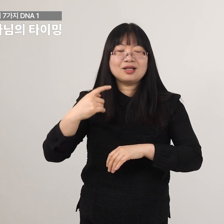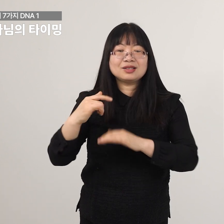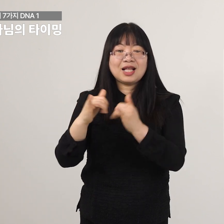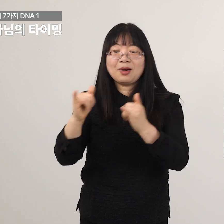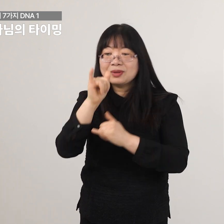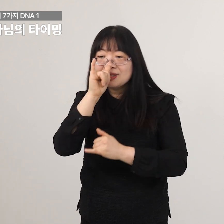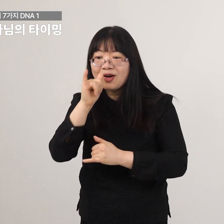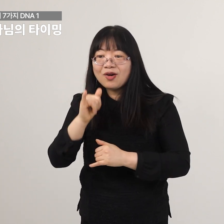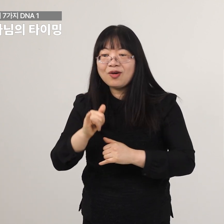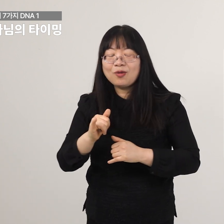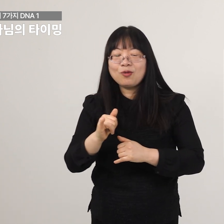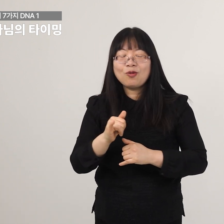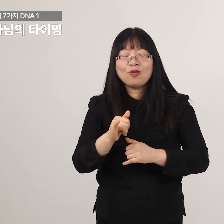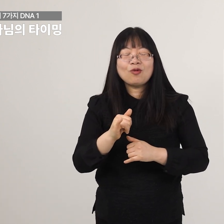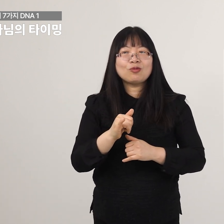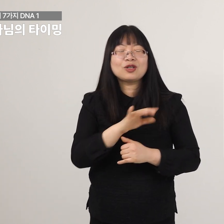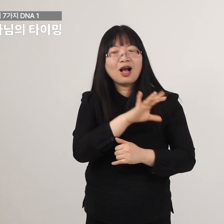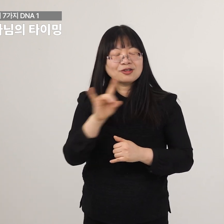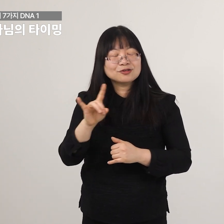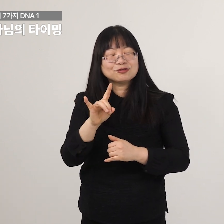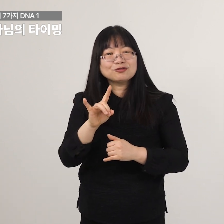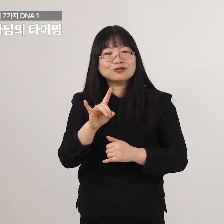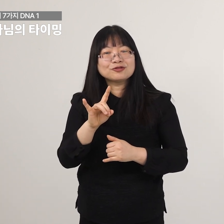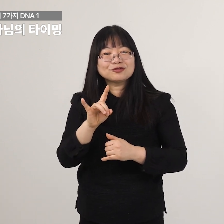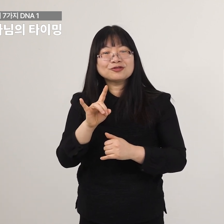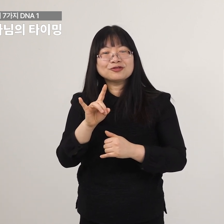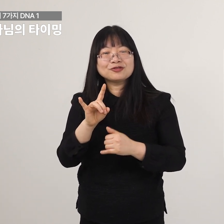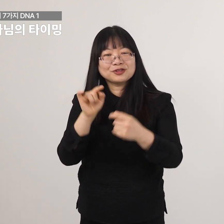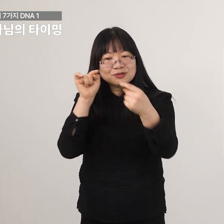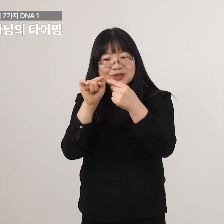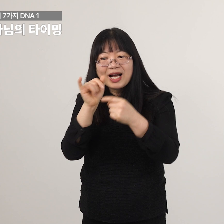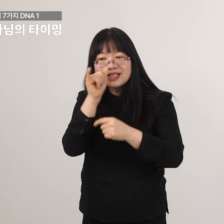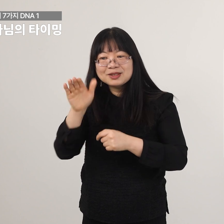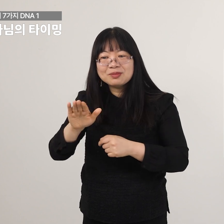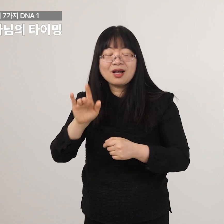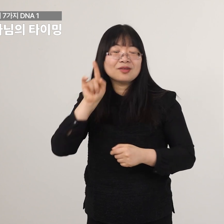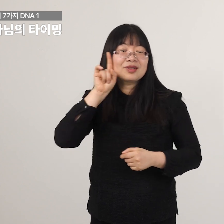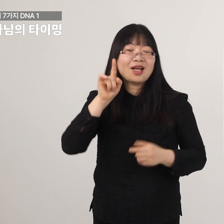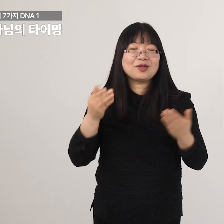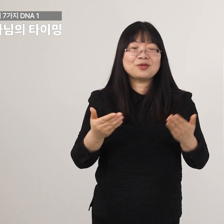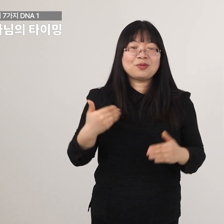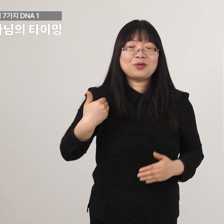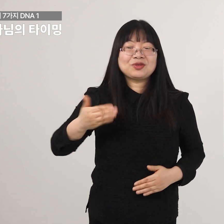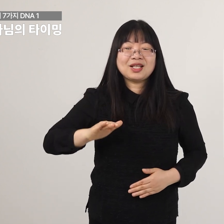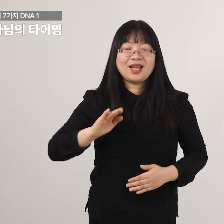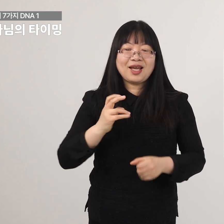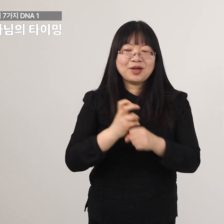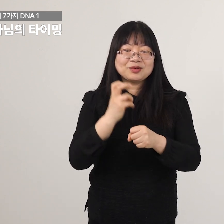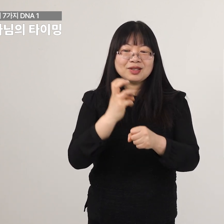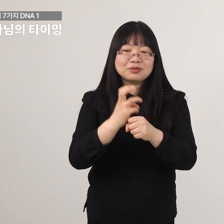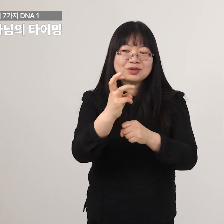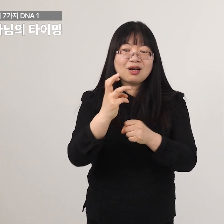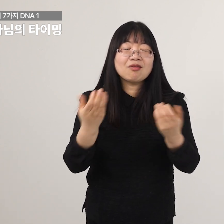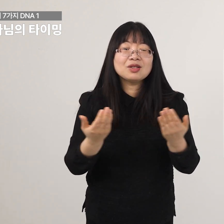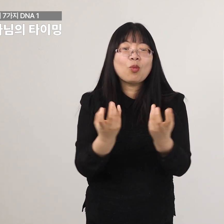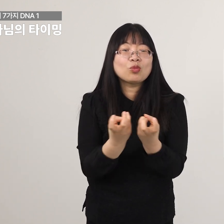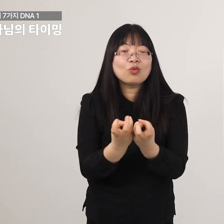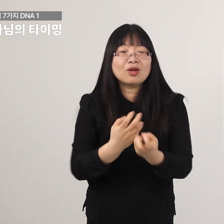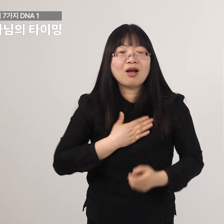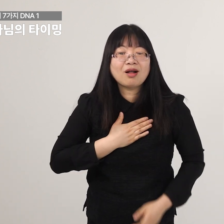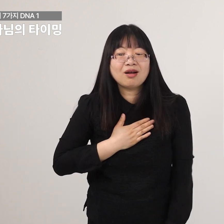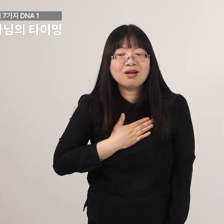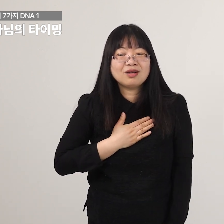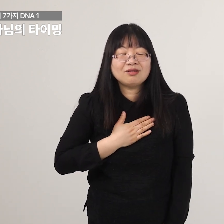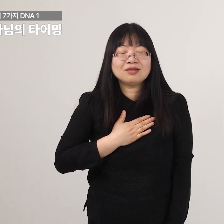분들이 있는데 어쩌다 맞을 수는 있는데 여러분 내일도 모르겠는데 20년, 30년 일을 어떻게